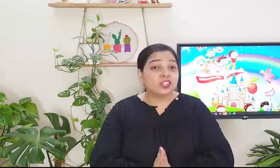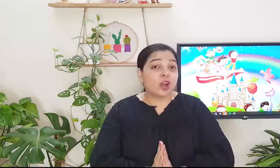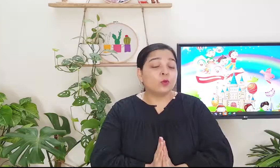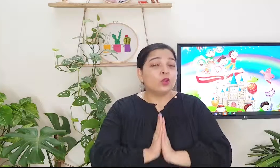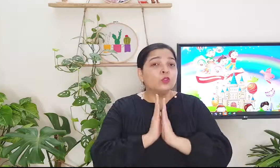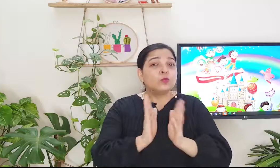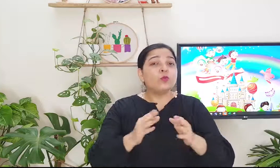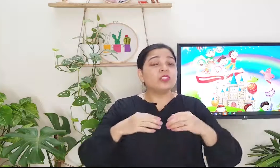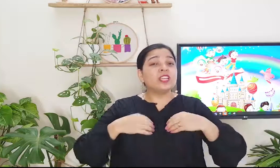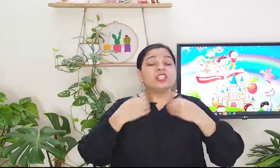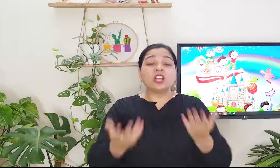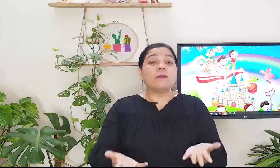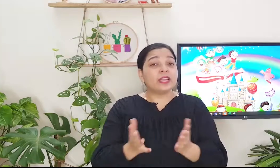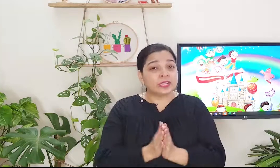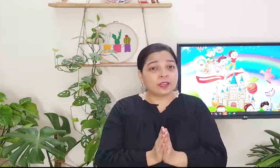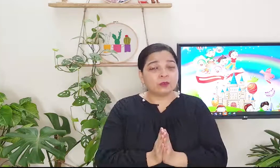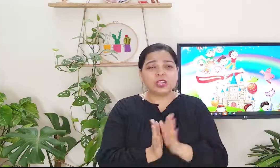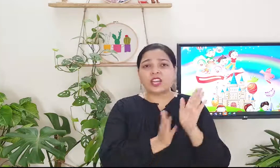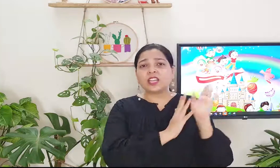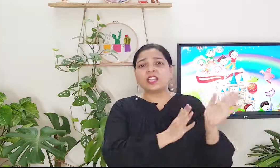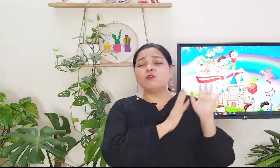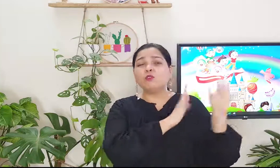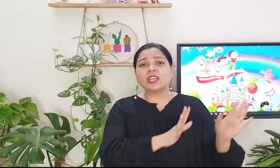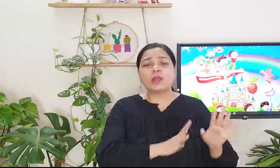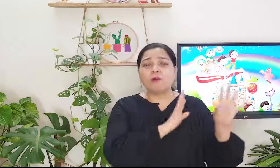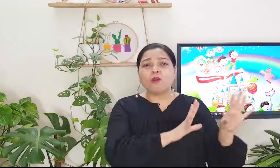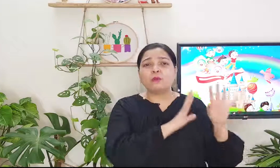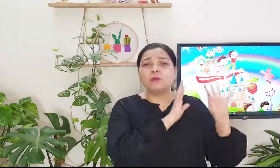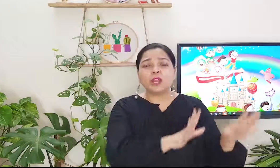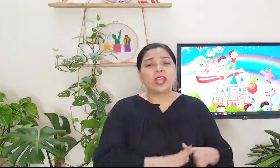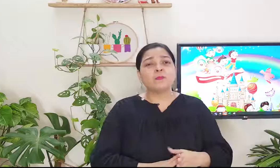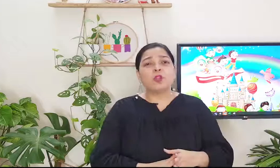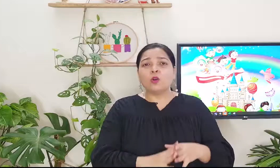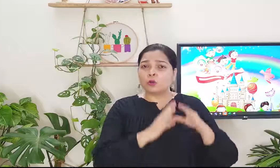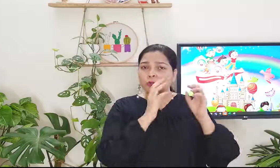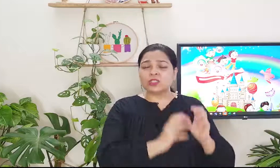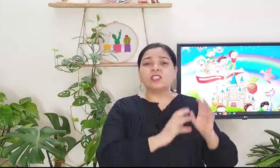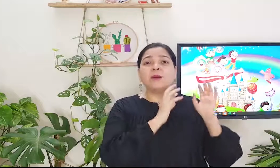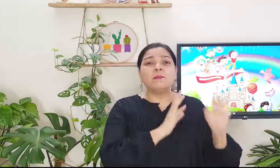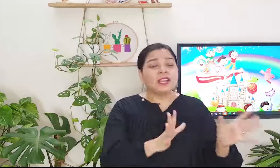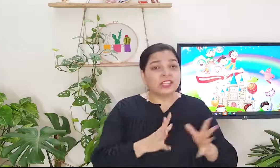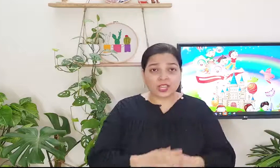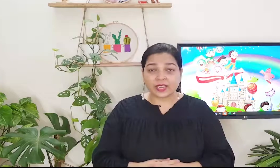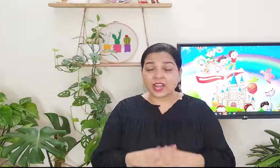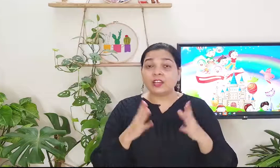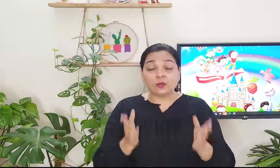তো তো সেটা তার ইচ্ছা ছিল না, সে ভাবলো তারা খুব খারাপ আর তাদের দণ্ড দেওয়া দরকার,